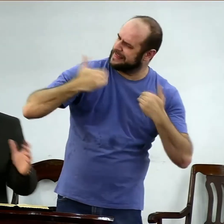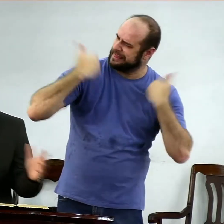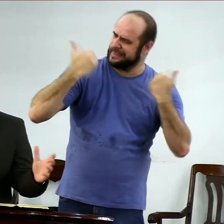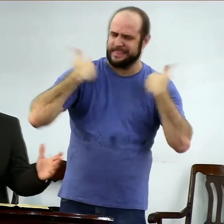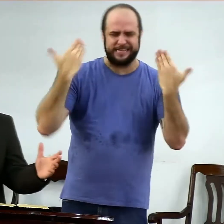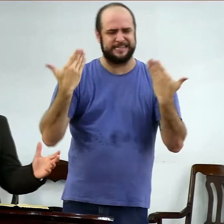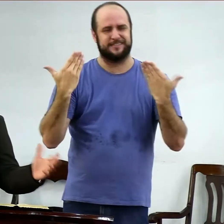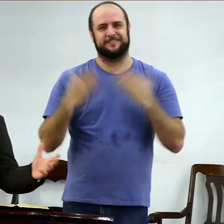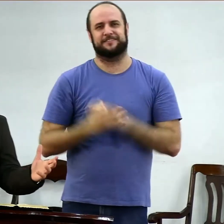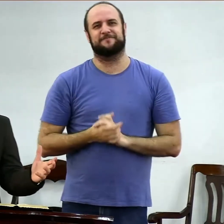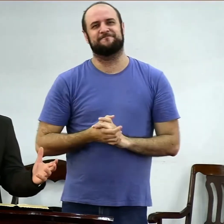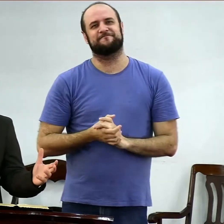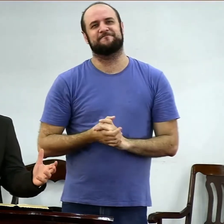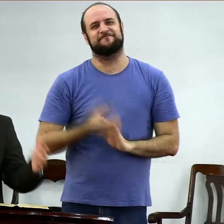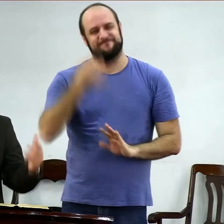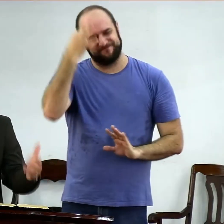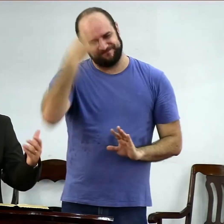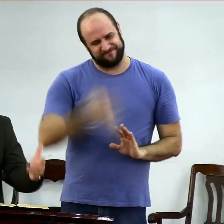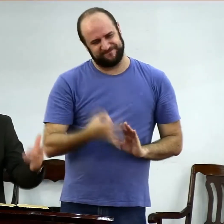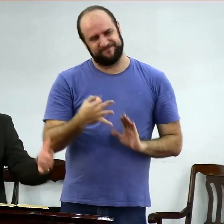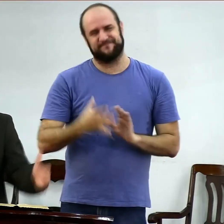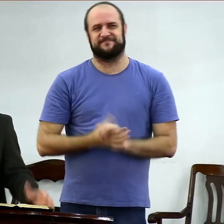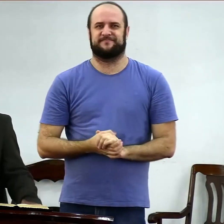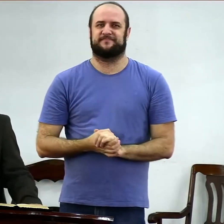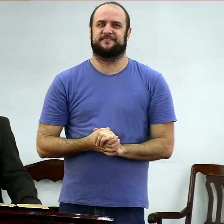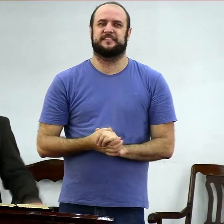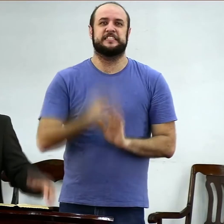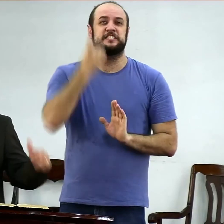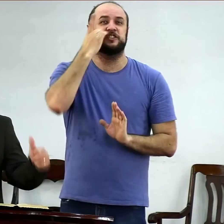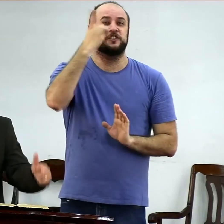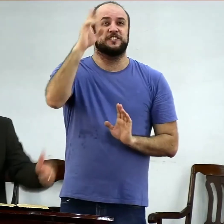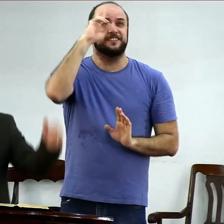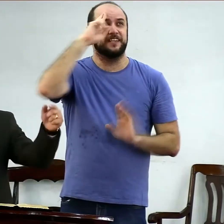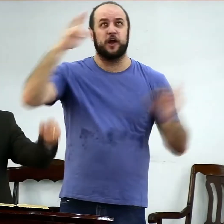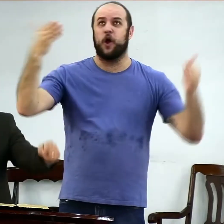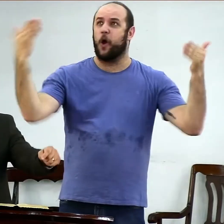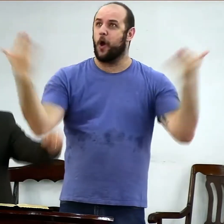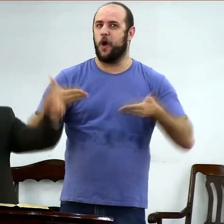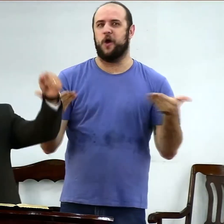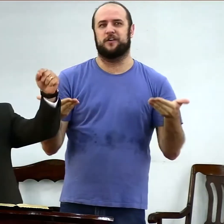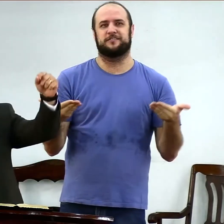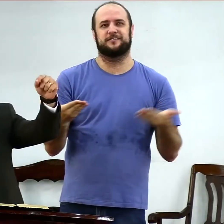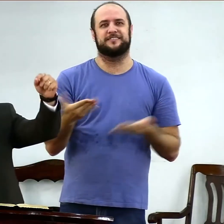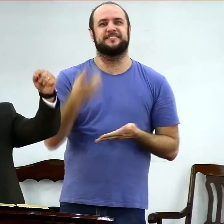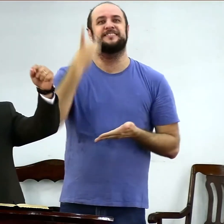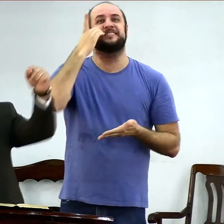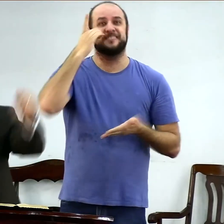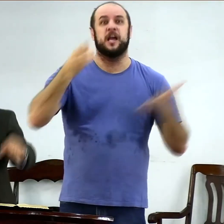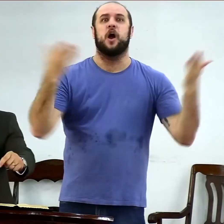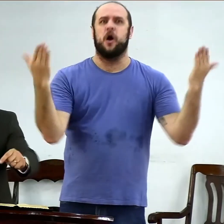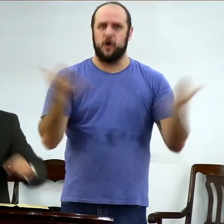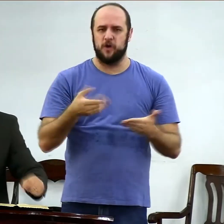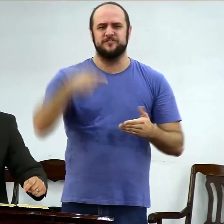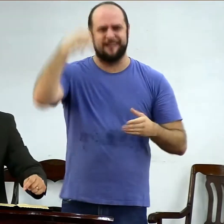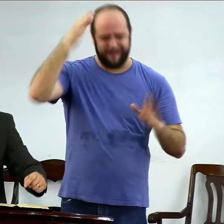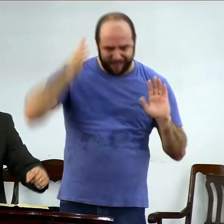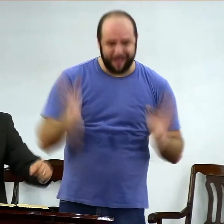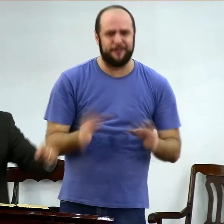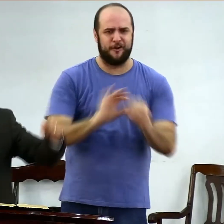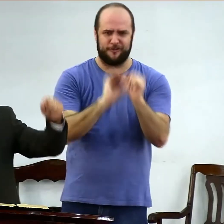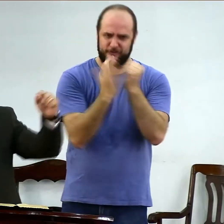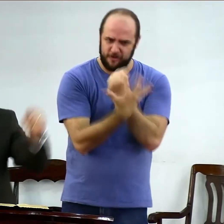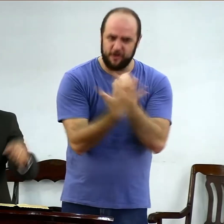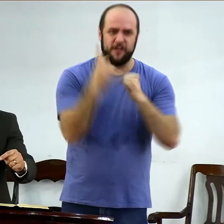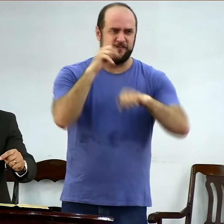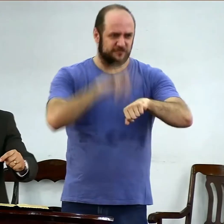Sem dúvida nenhuma, meu irmão. Esse é o dia que o Senhor fez, inclusive em meio a essa quarentena, em